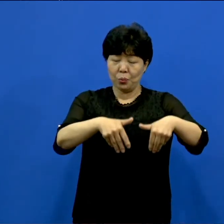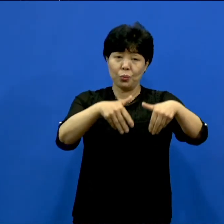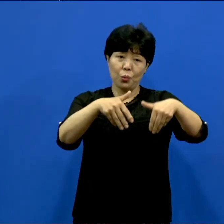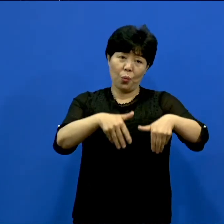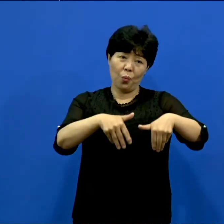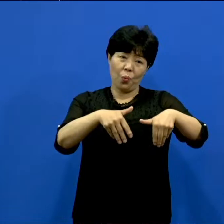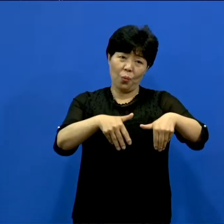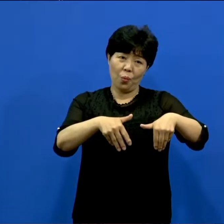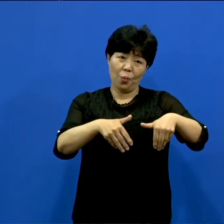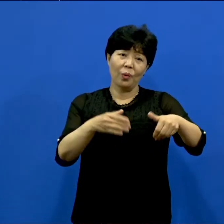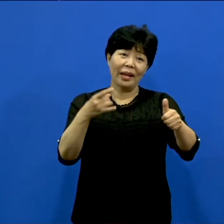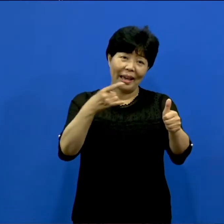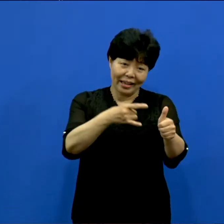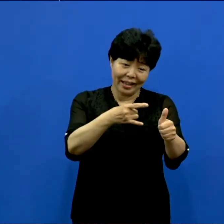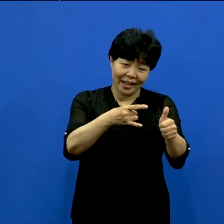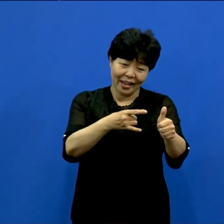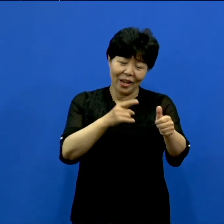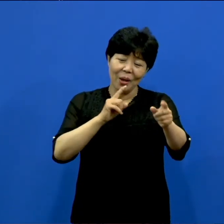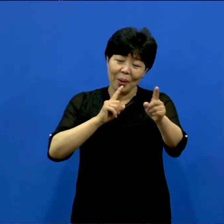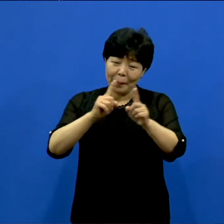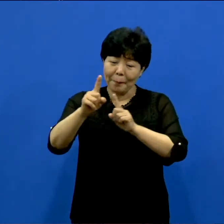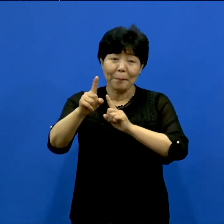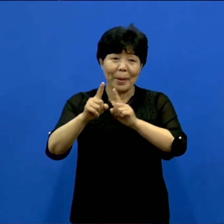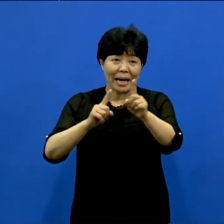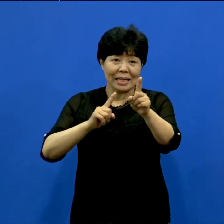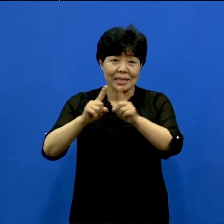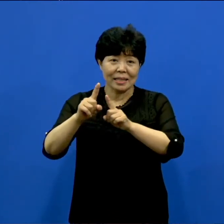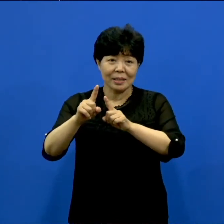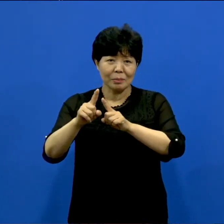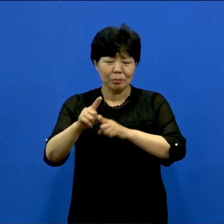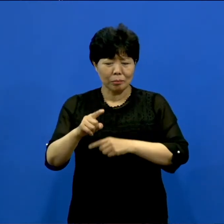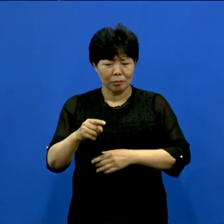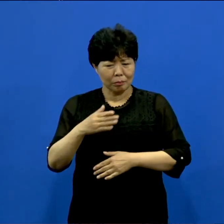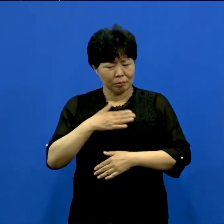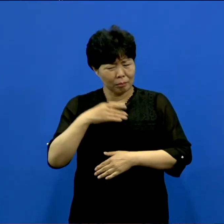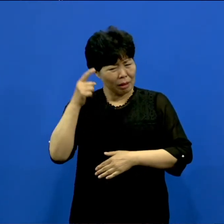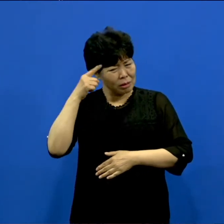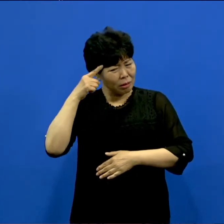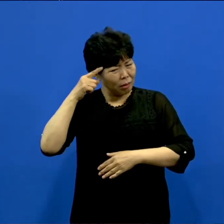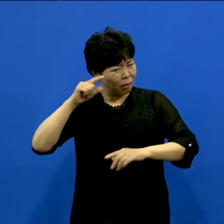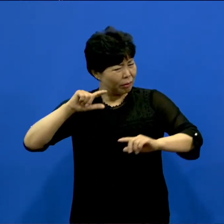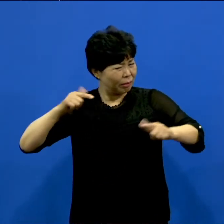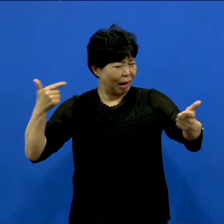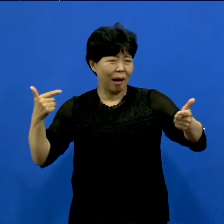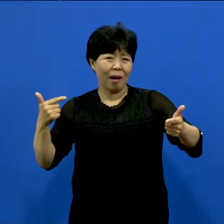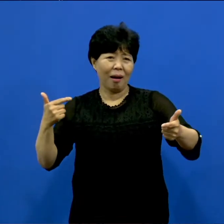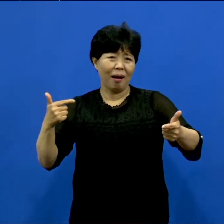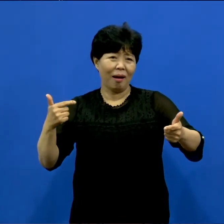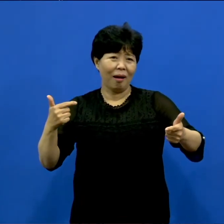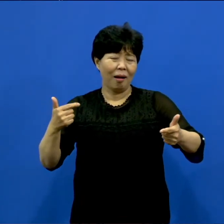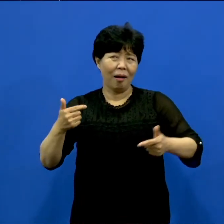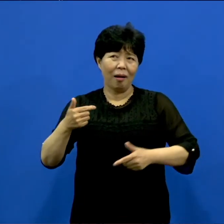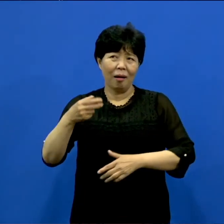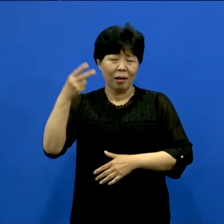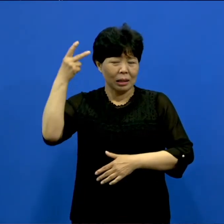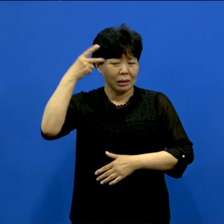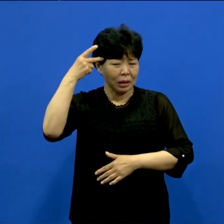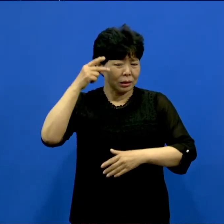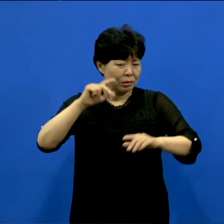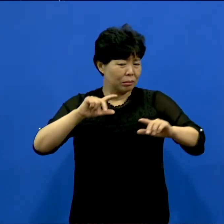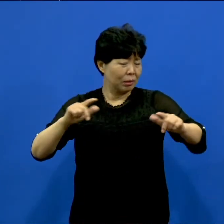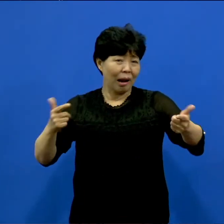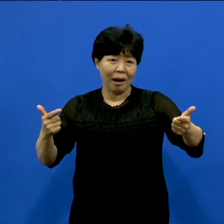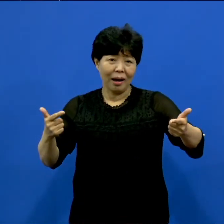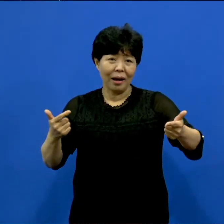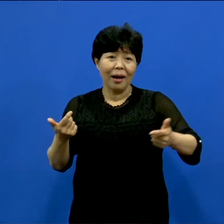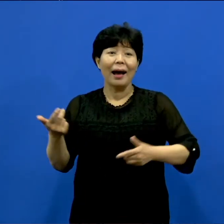예수님이 말씀하시는 그 말씀이 너희들의 생각과 상식에 맞지 않을지도 몰라. 그래도 그대로 해.